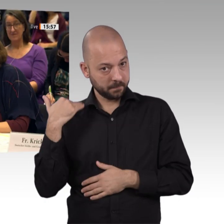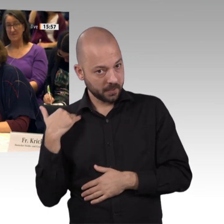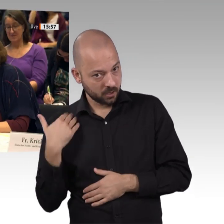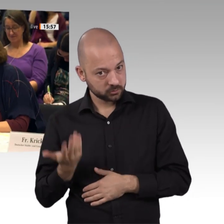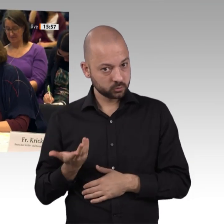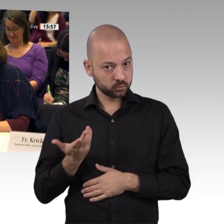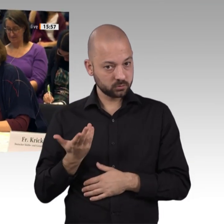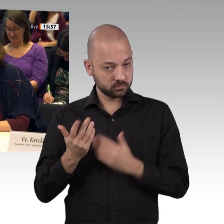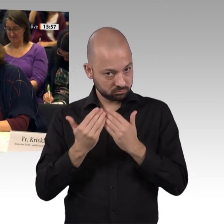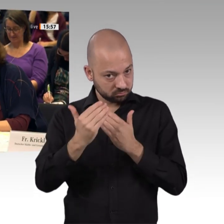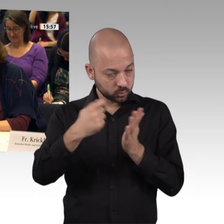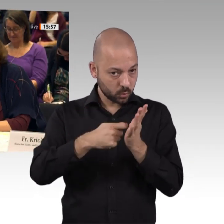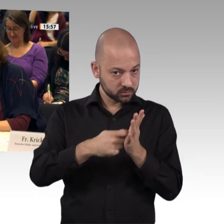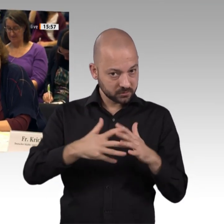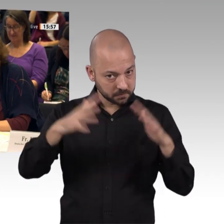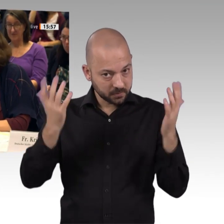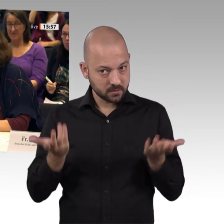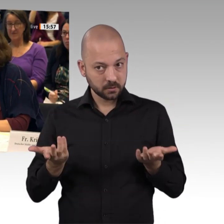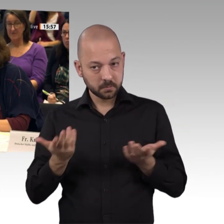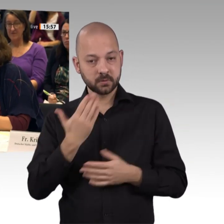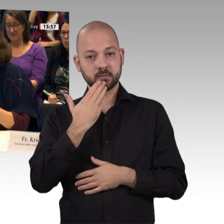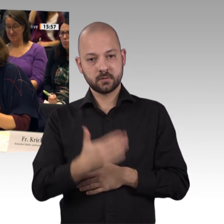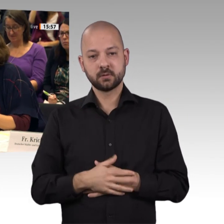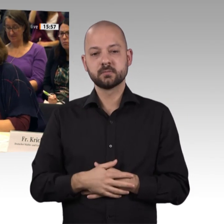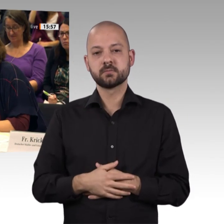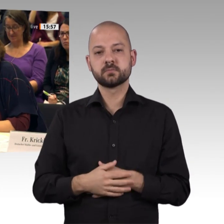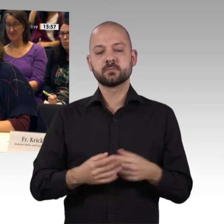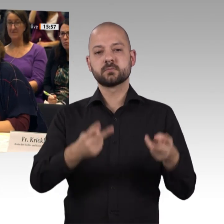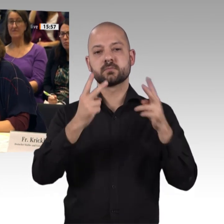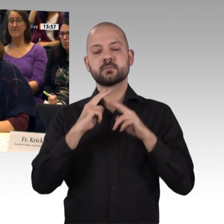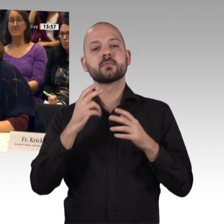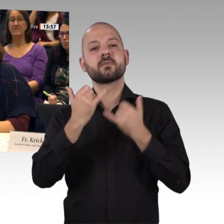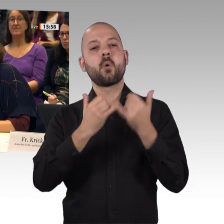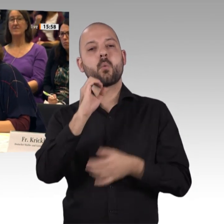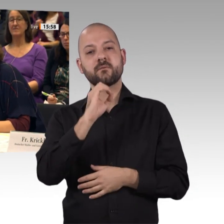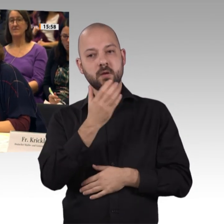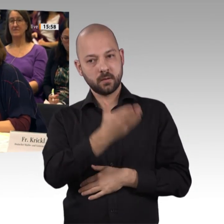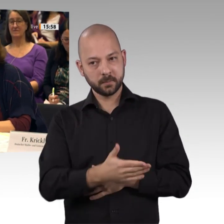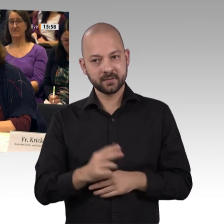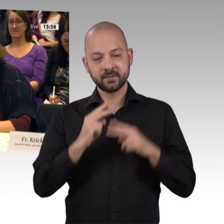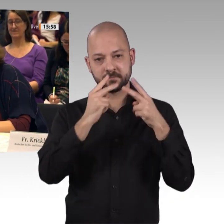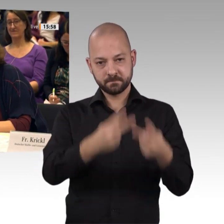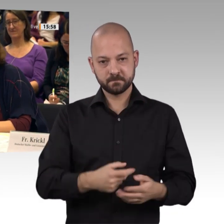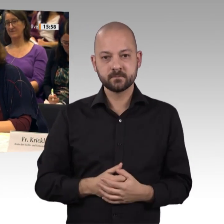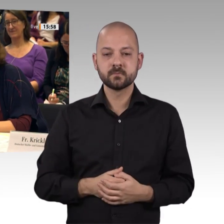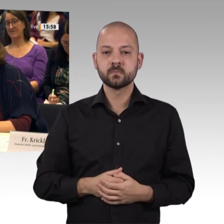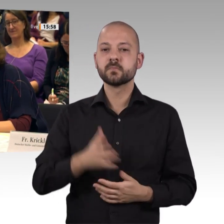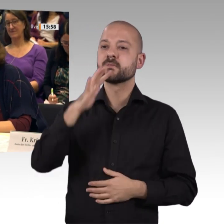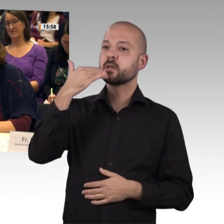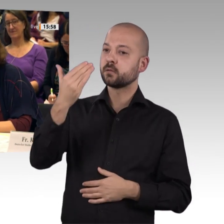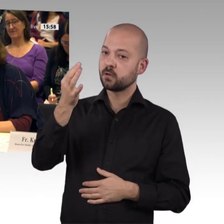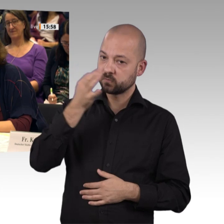der 100.000-Euro-Grenze für Länder und Gemeinden, das heißt in dem Fall eben für die Kommunen, bei